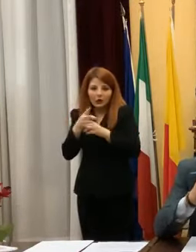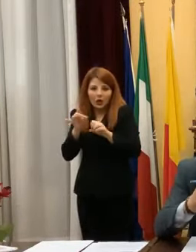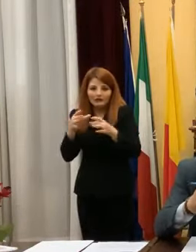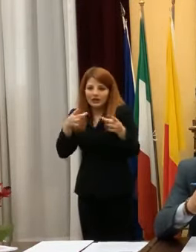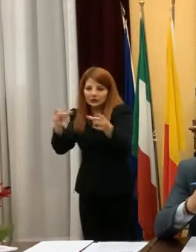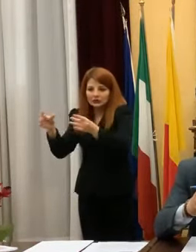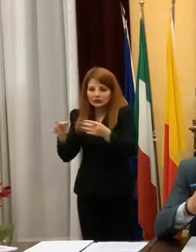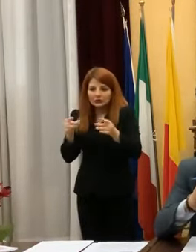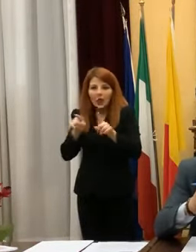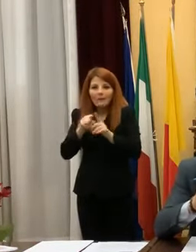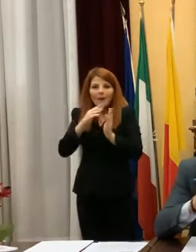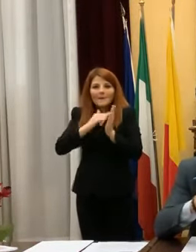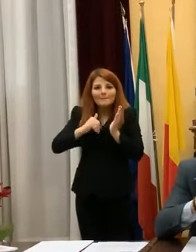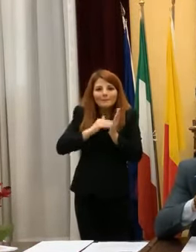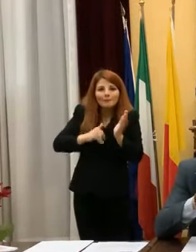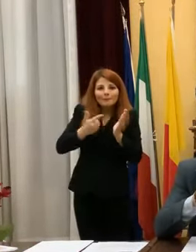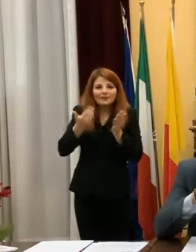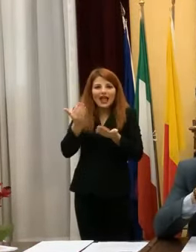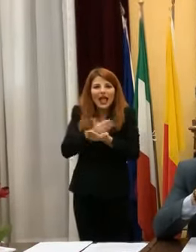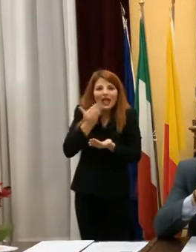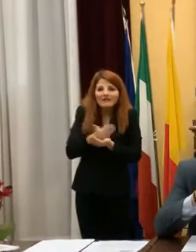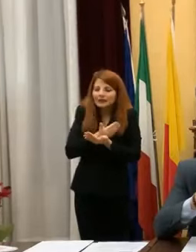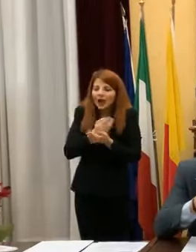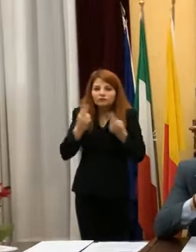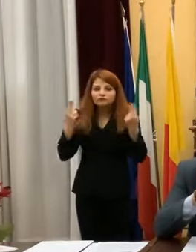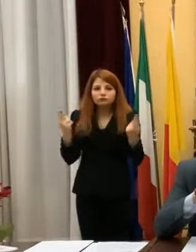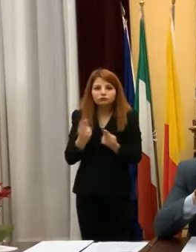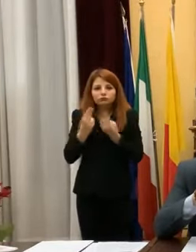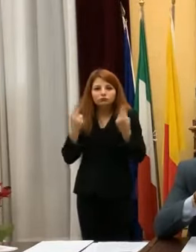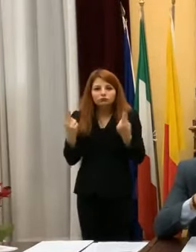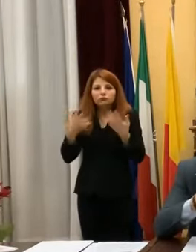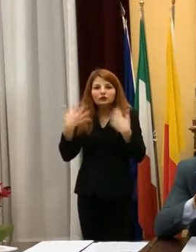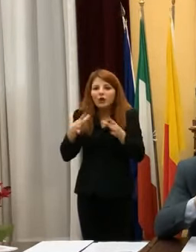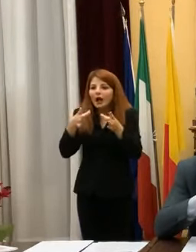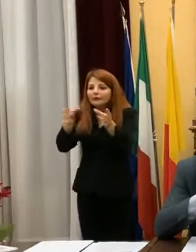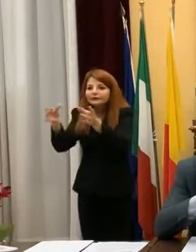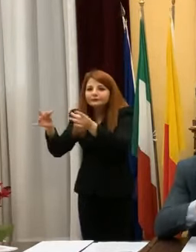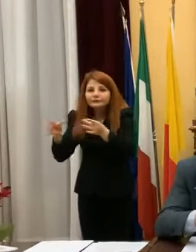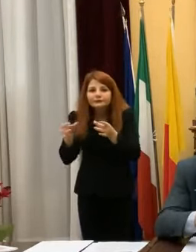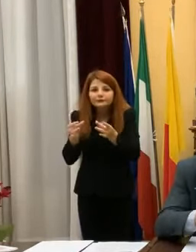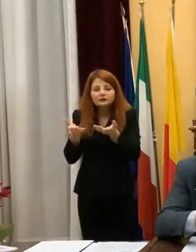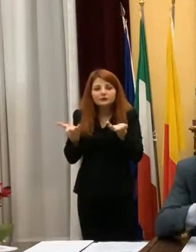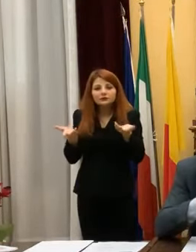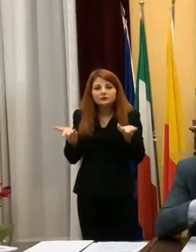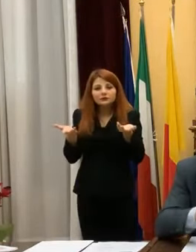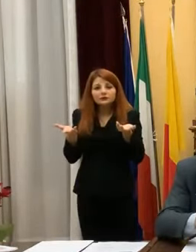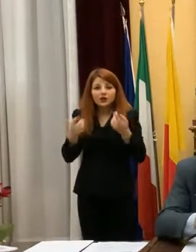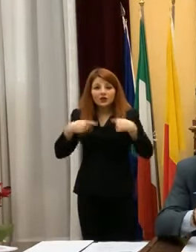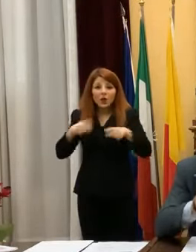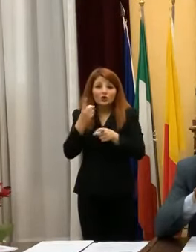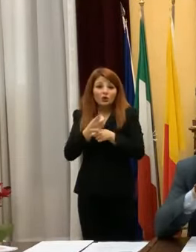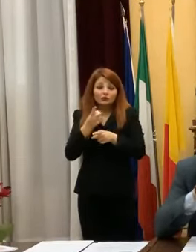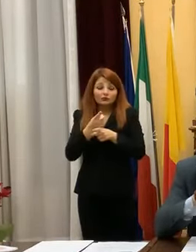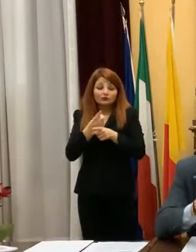tragici eventi, ed in qualche caso nemmeno quella di reagire prontamente di